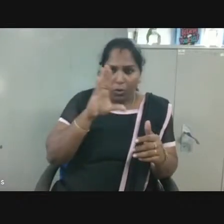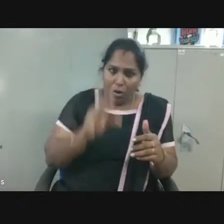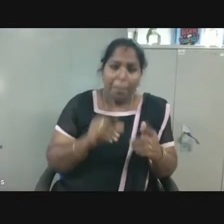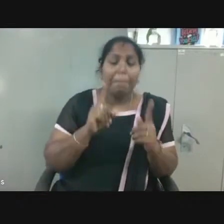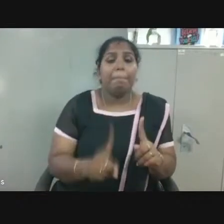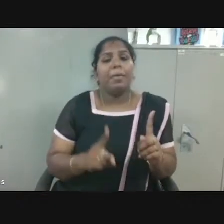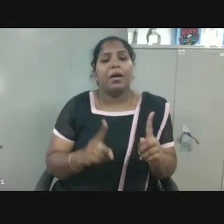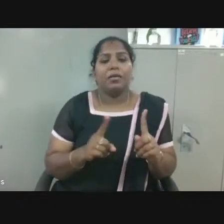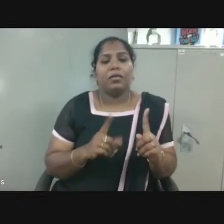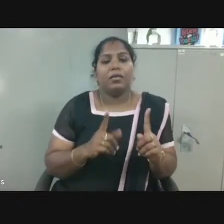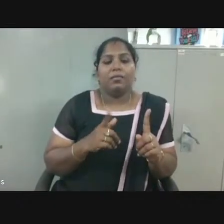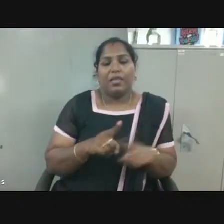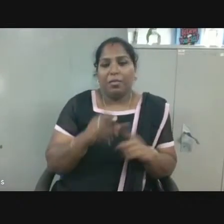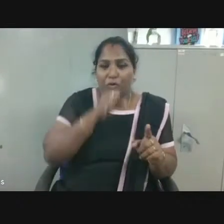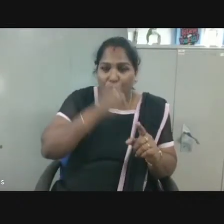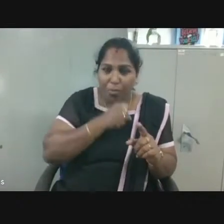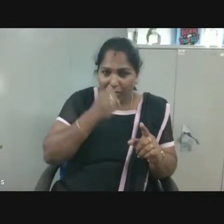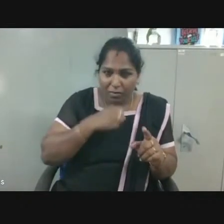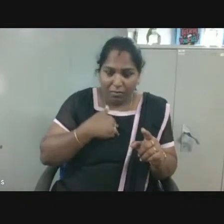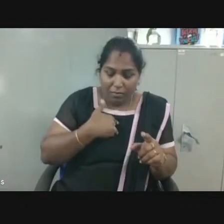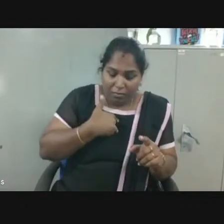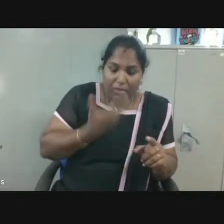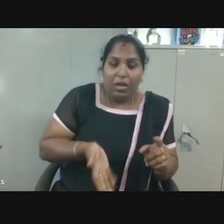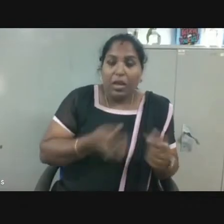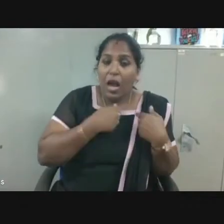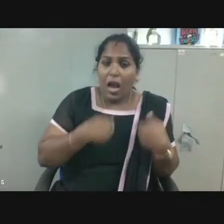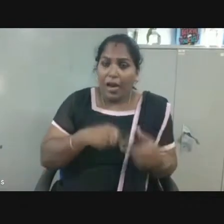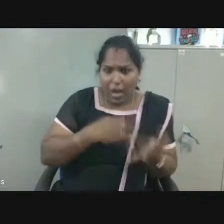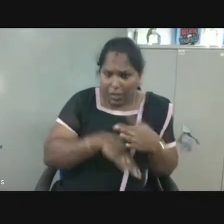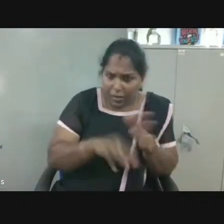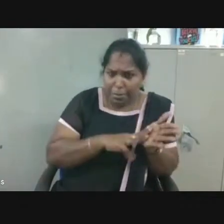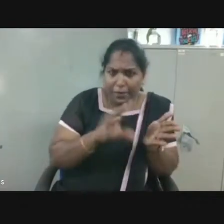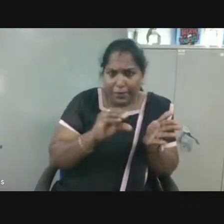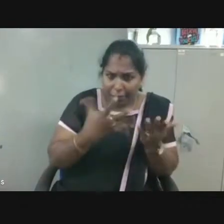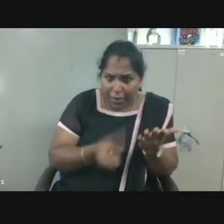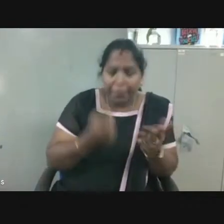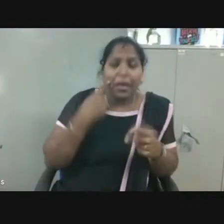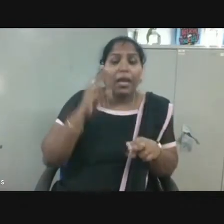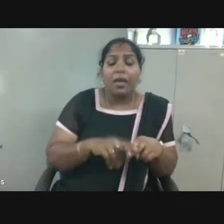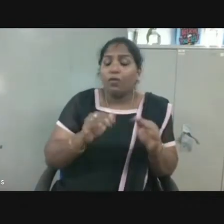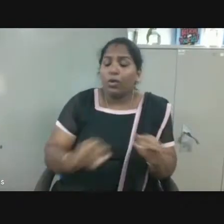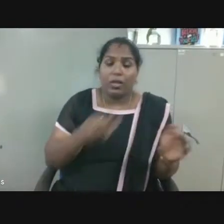പുറത്തു വരണമെങ്കിൽ നമ്മുടെ ഈ നെഞ്ചിലെ മസിൽ ആവശ്യമുണ്ട്. ഈ നമ്മുടെ ഈ നെഞ്ചിലെ മസില് ബലക്കുറവാണെങ്കിൽ ഇവർക്ക് ചുമച്ച്